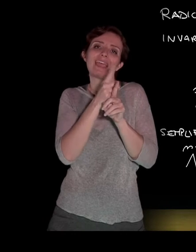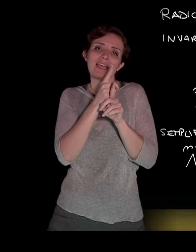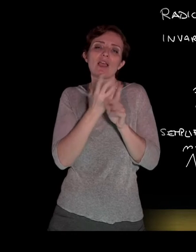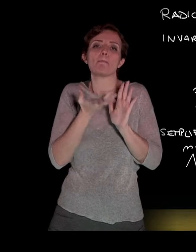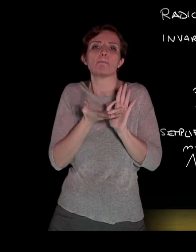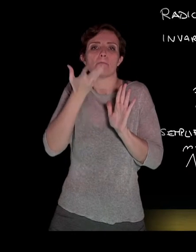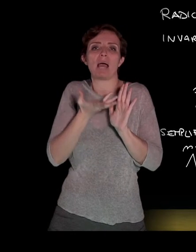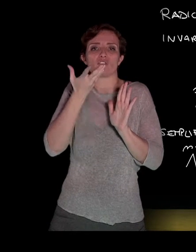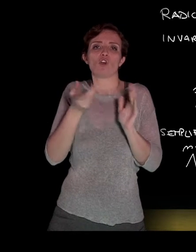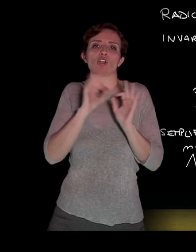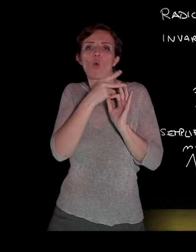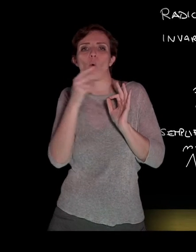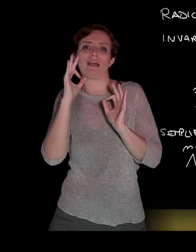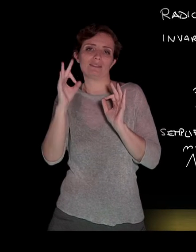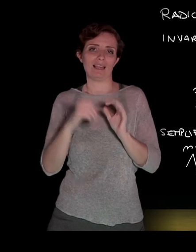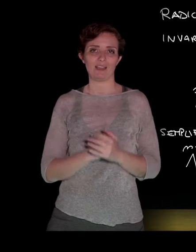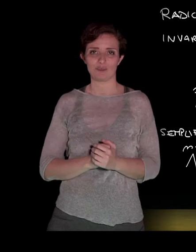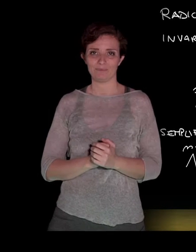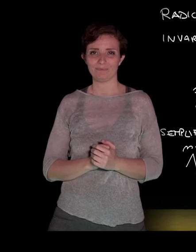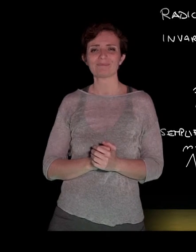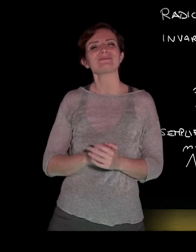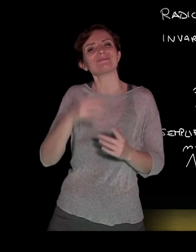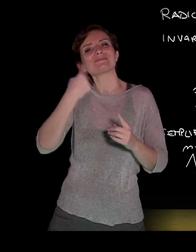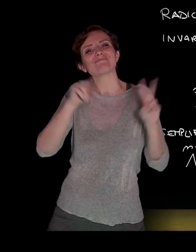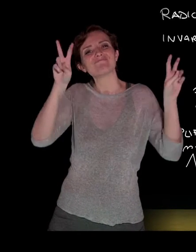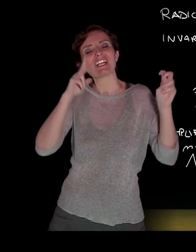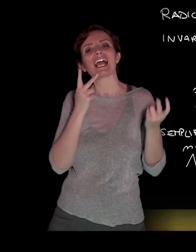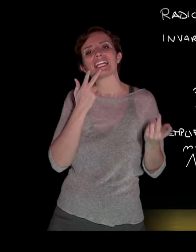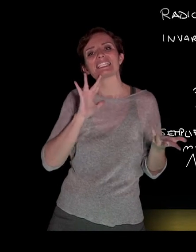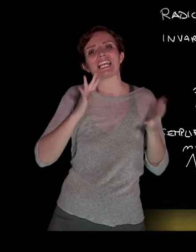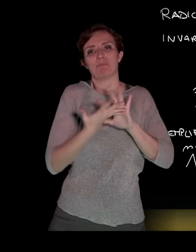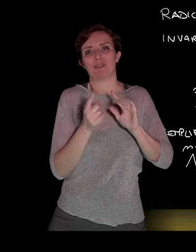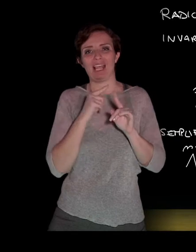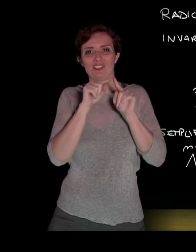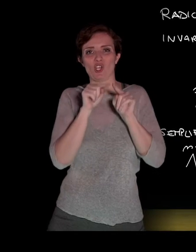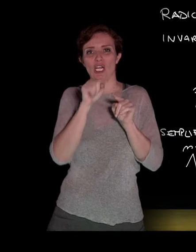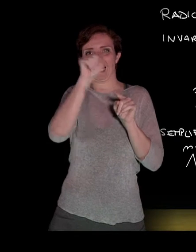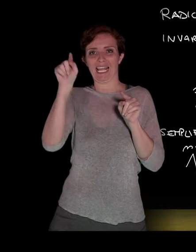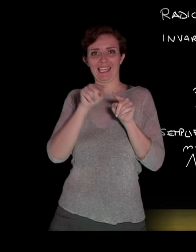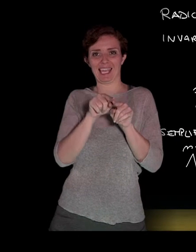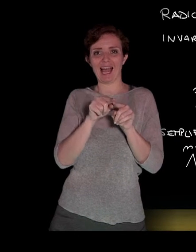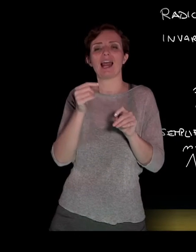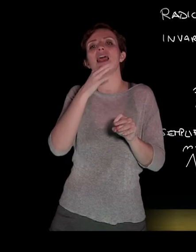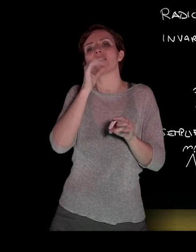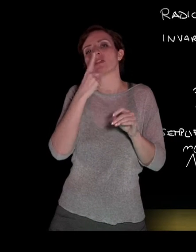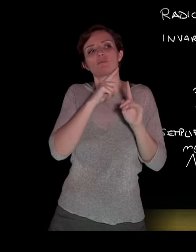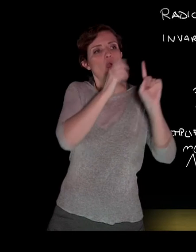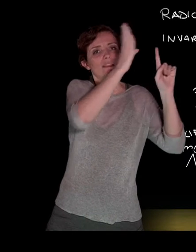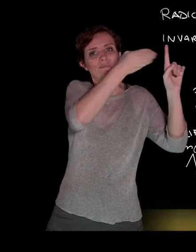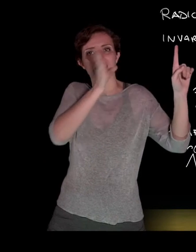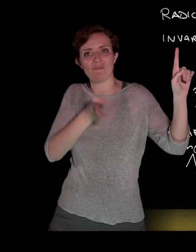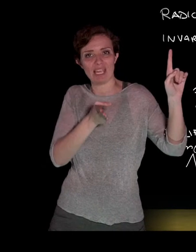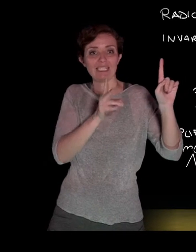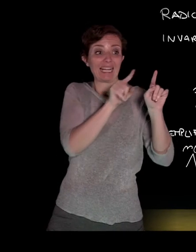maggiore o uguale a zero si parla in questo caso di semplificazione del radicale nel caso in cui è possibile dividere per un